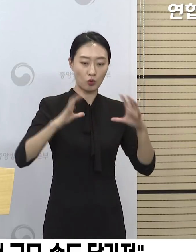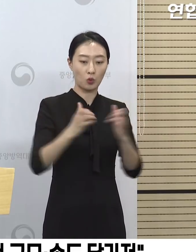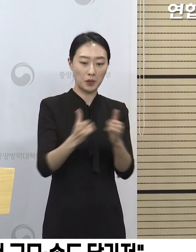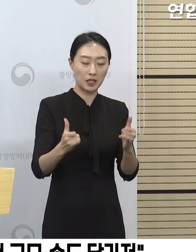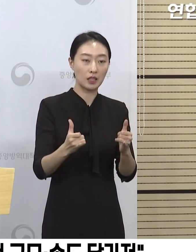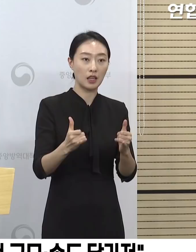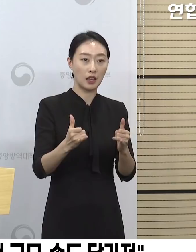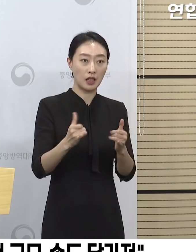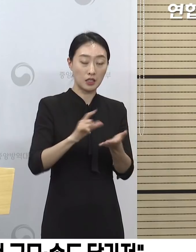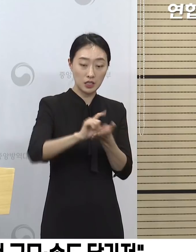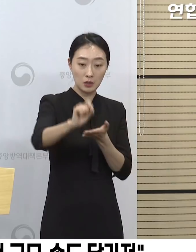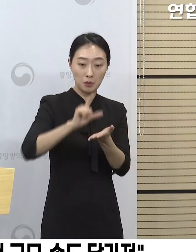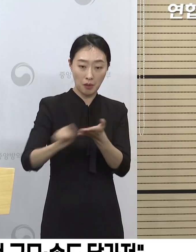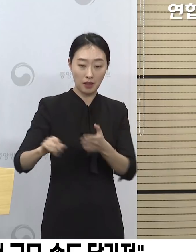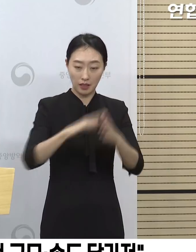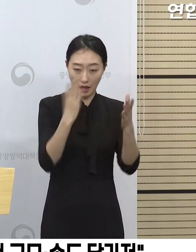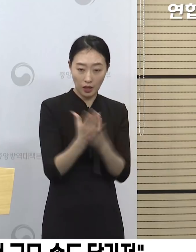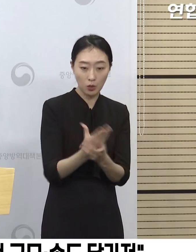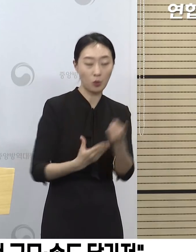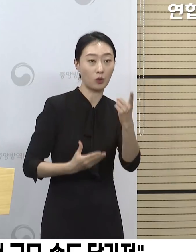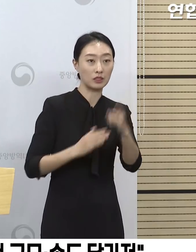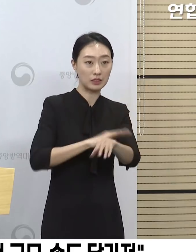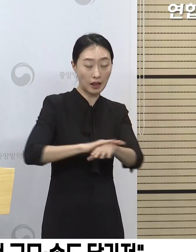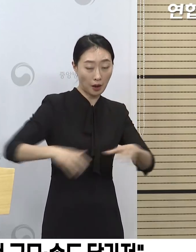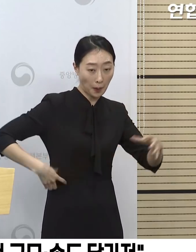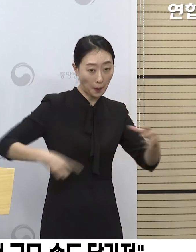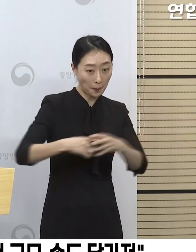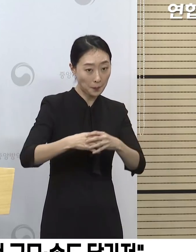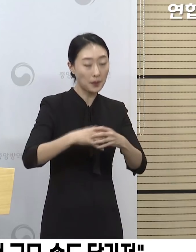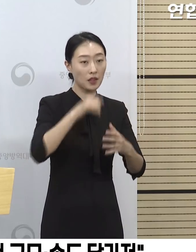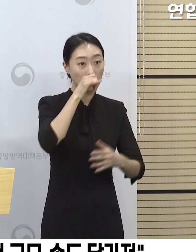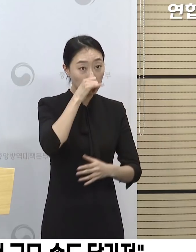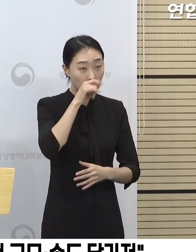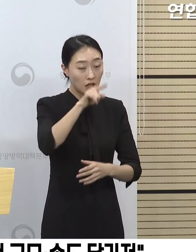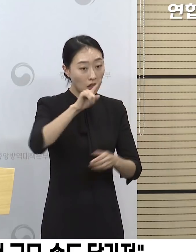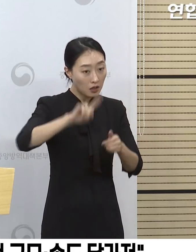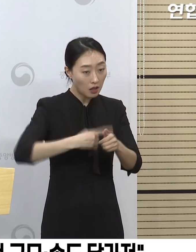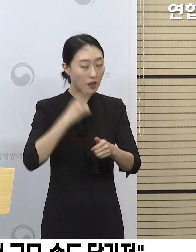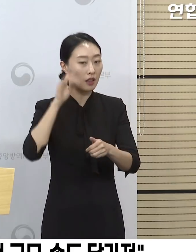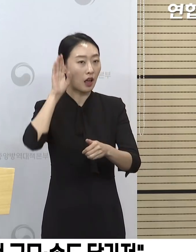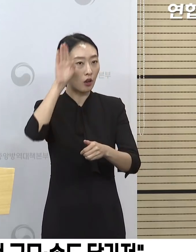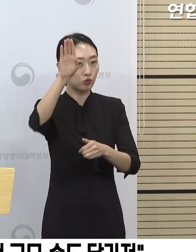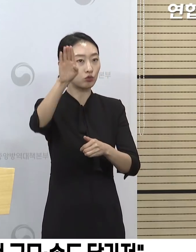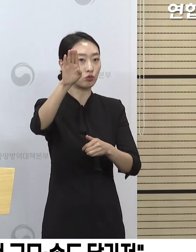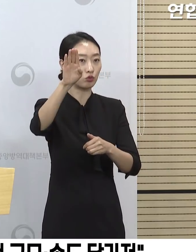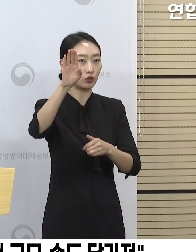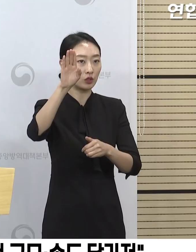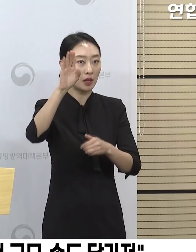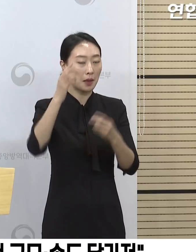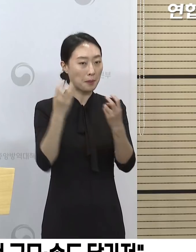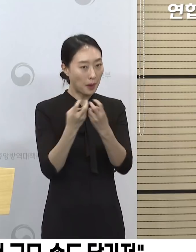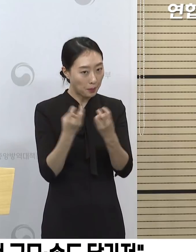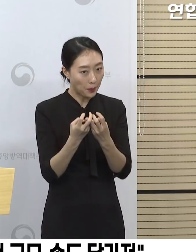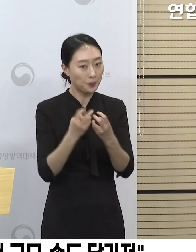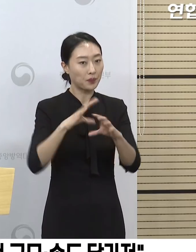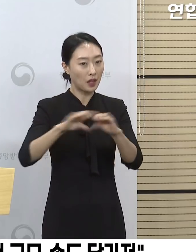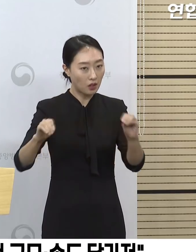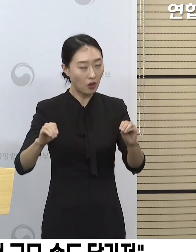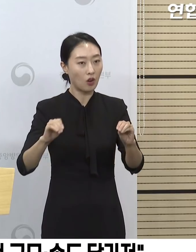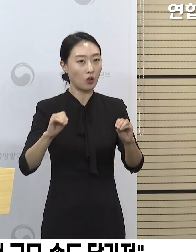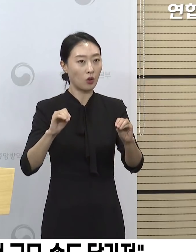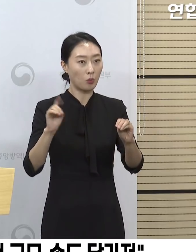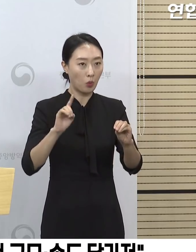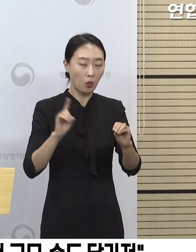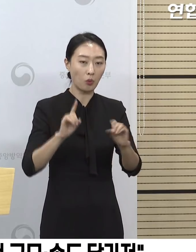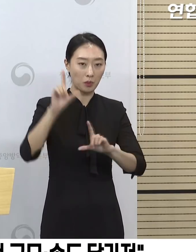지자체가 실시하느냐에 따라서 향후의 유행에 대한 전망이나 규모, 속도들이 달라질 수 있을 거라고 판단을